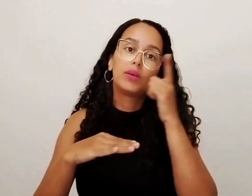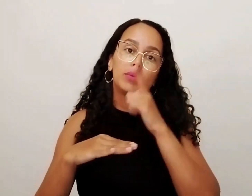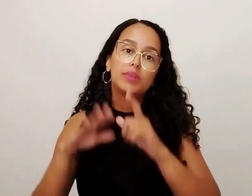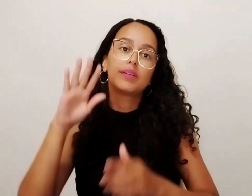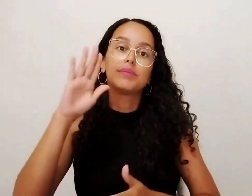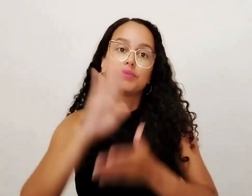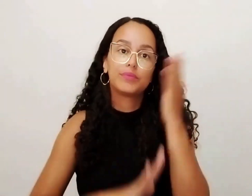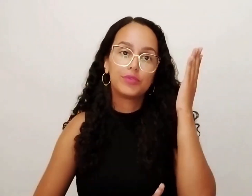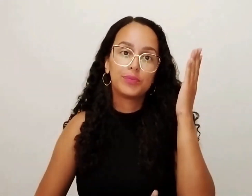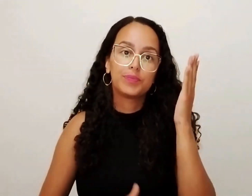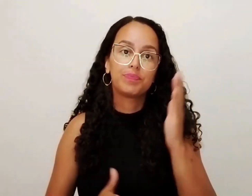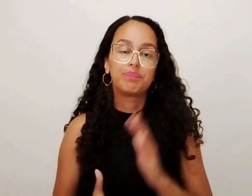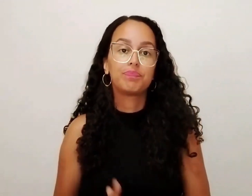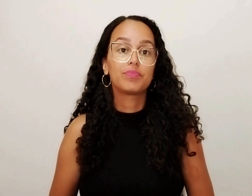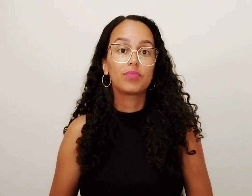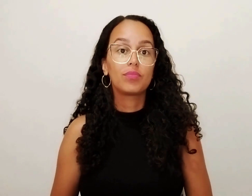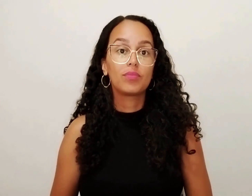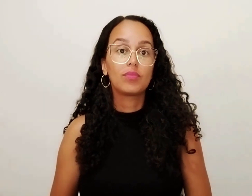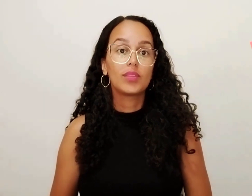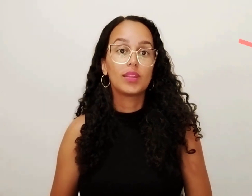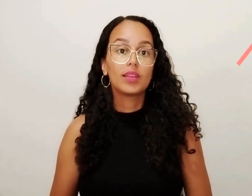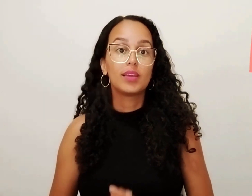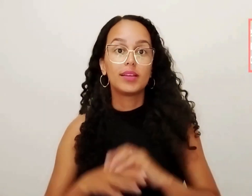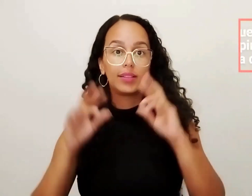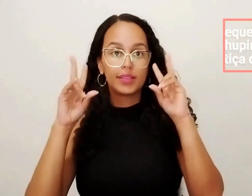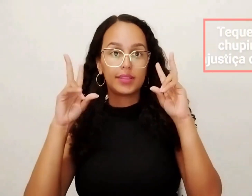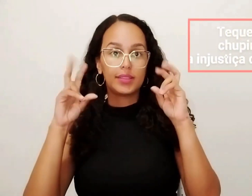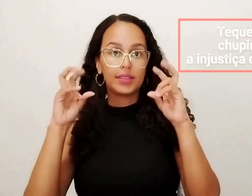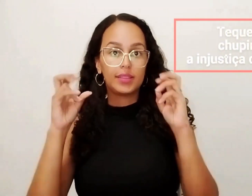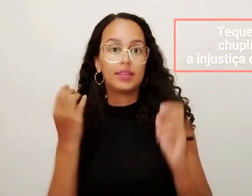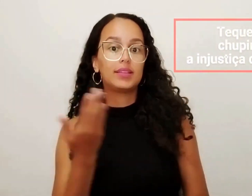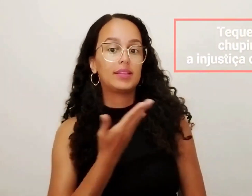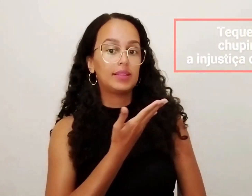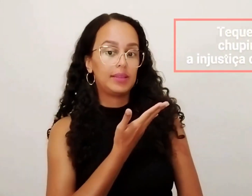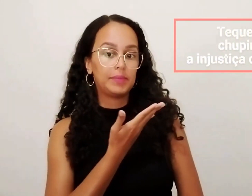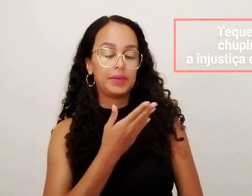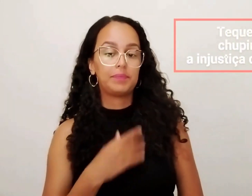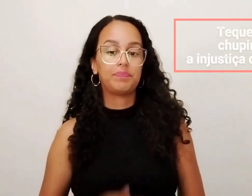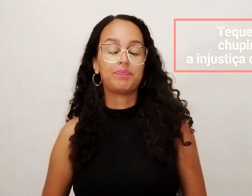Tec-tec, chupizão e a injustiça dos homens.